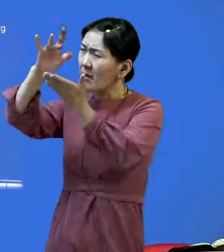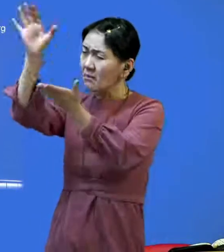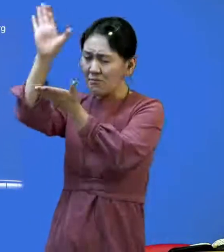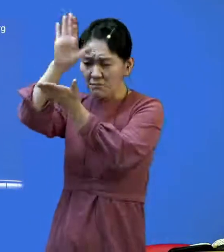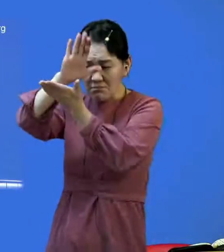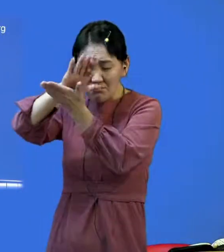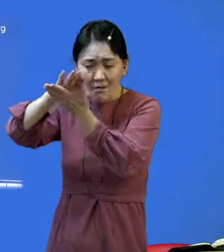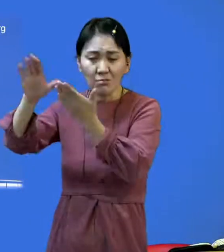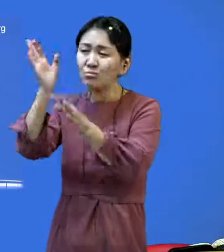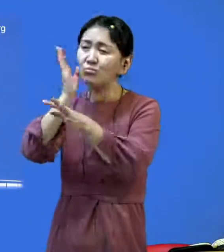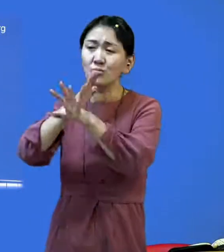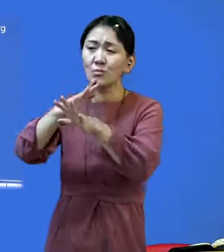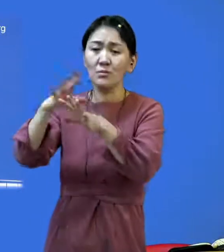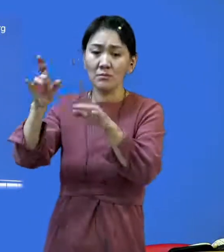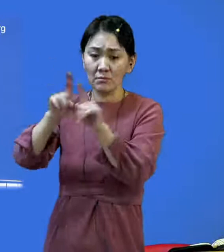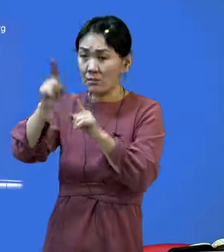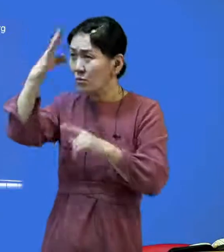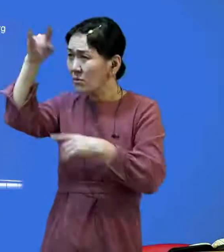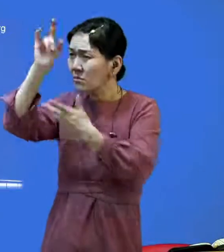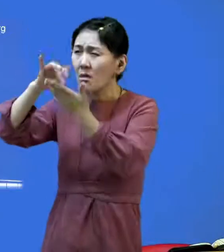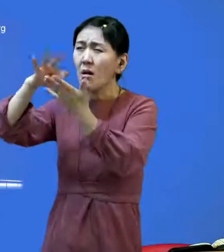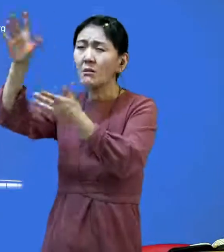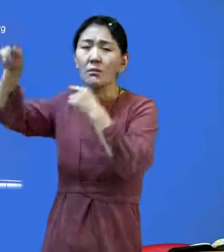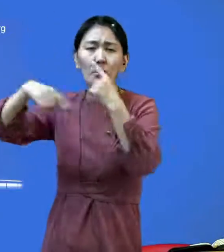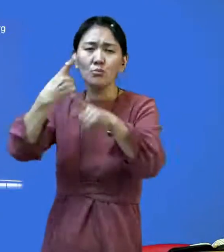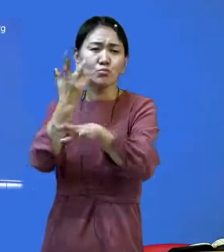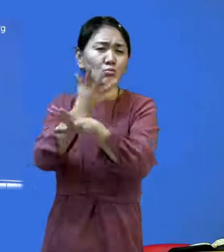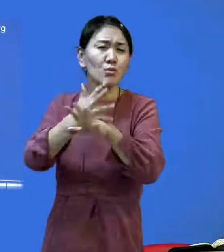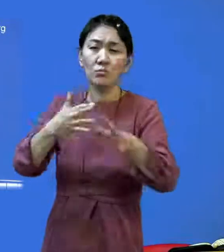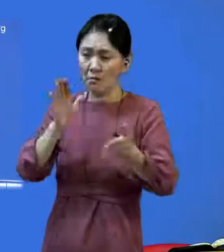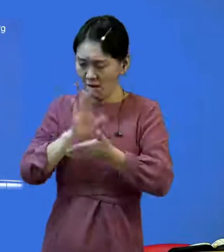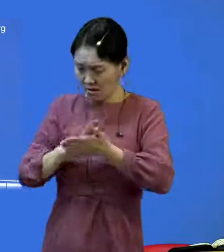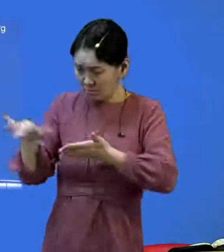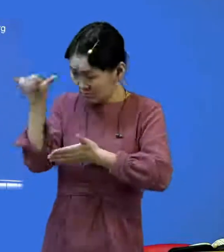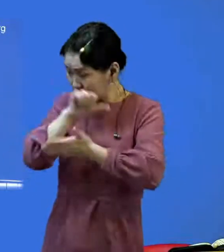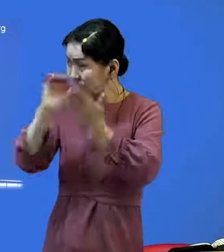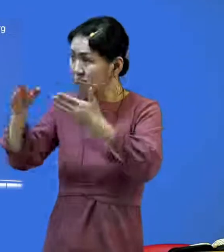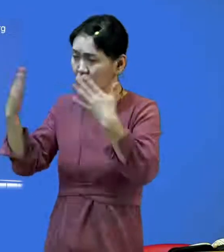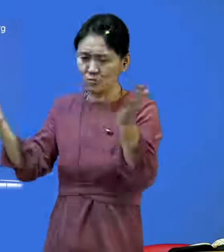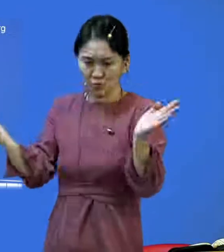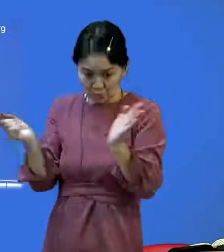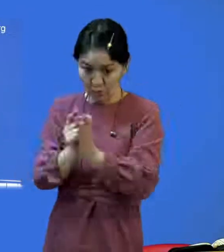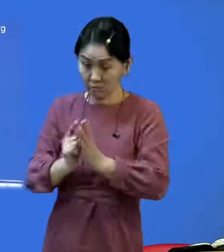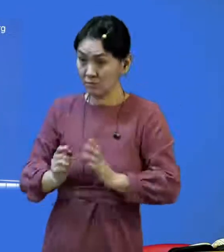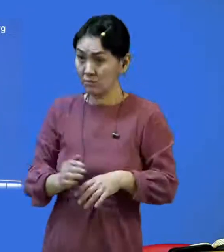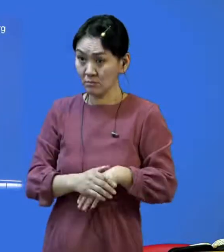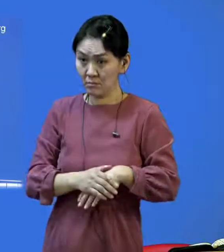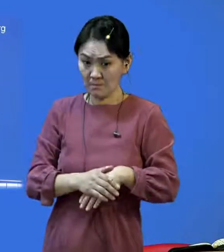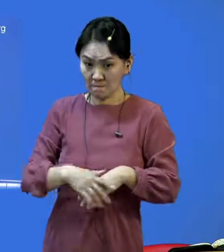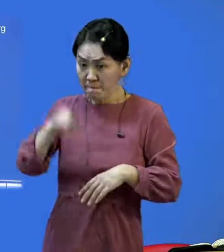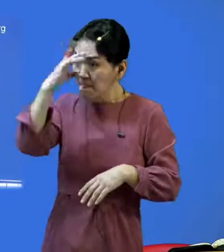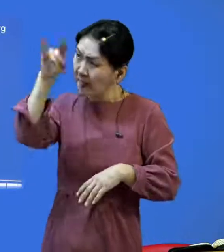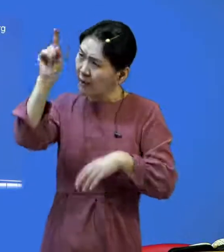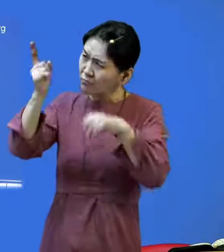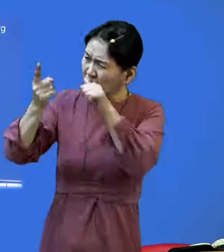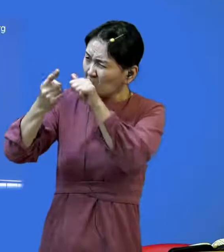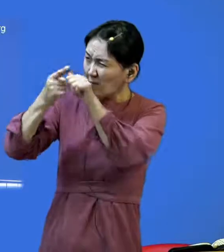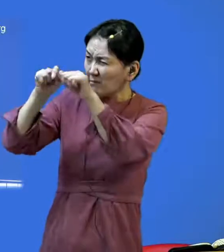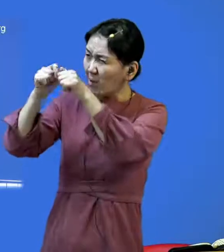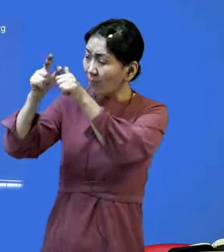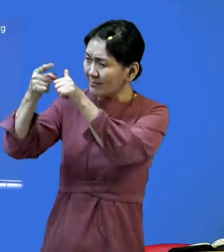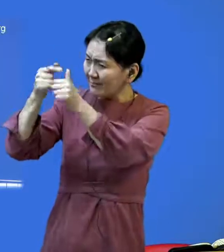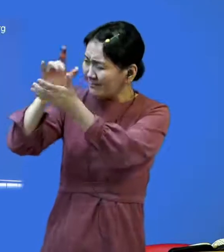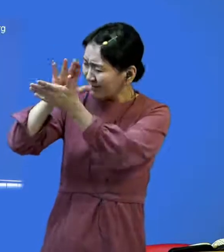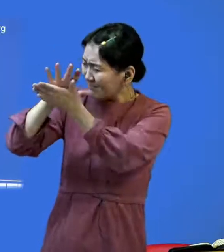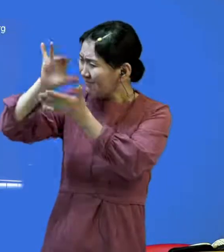дуурсдаг. Бурхан Аавынхаа алдрыг ариунаар дуурсгах нь чухал байна. Бид бүхэн яавал Бурхан Аавынхаа нэрийг алдрыг